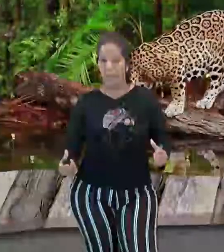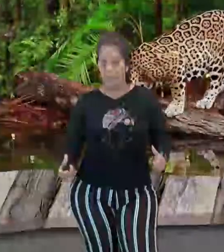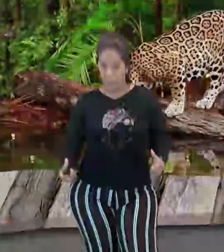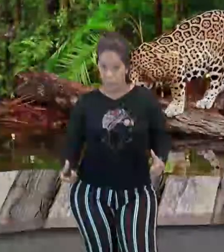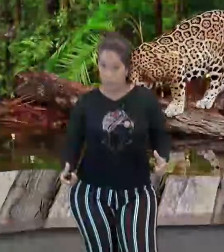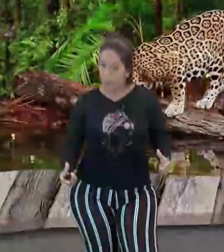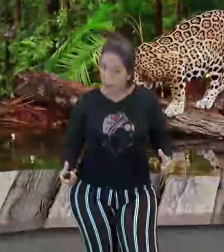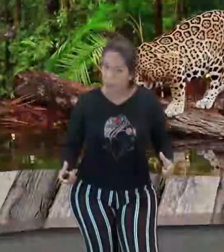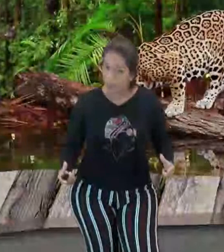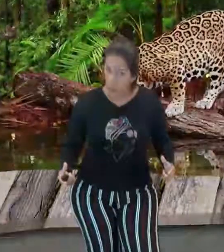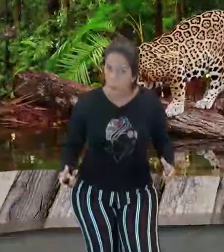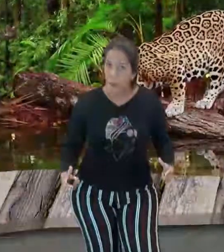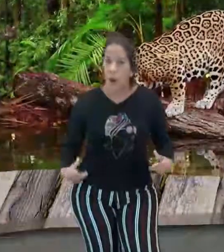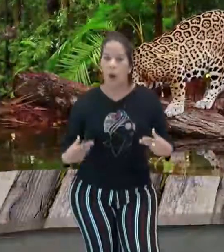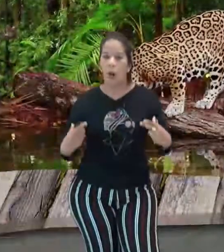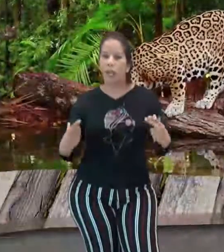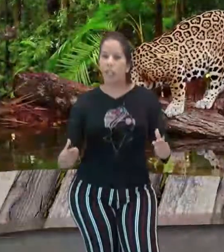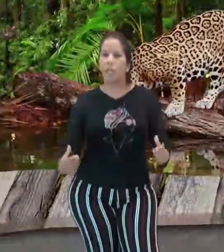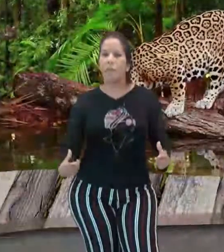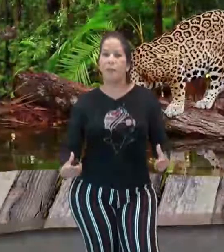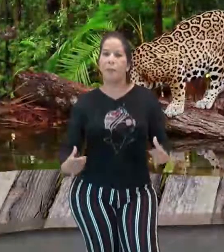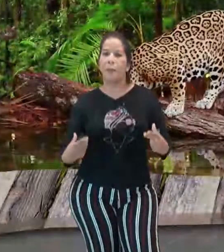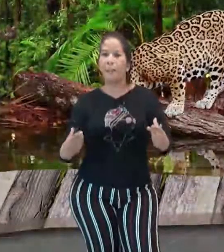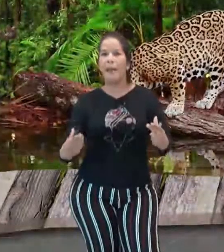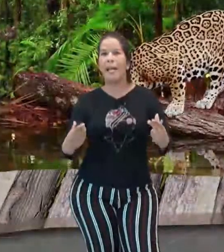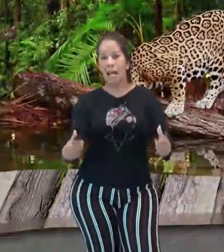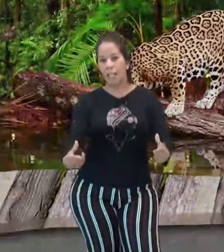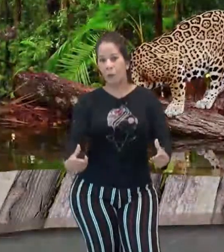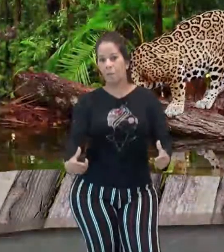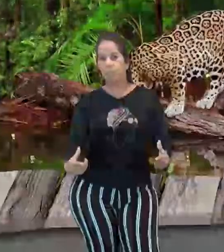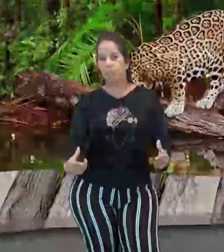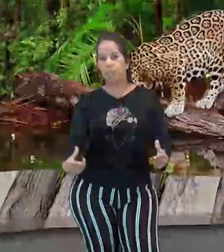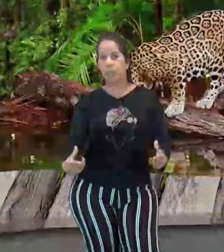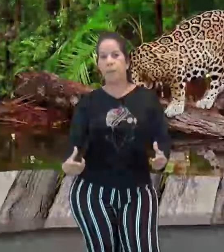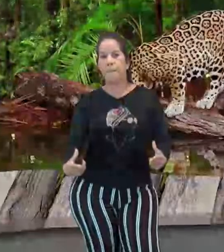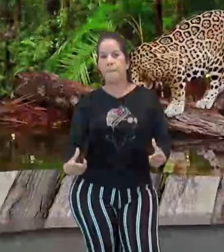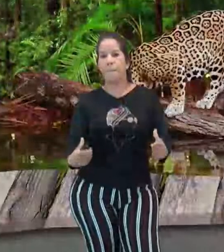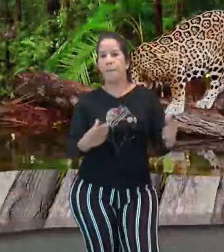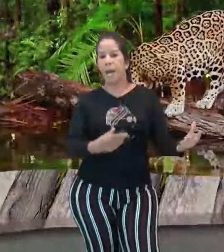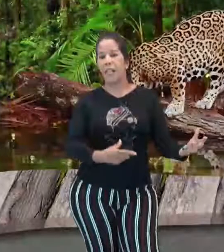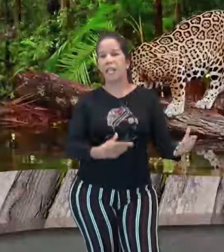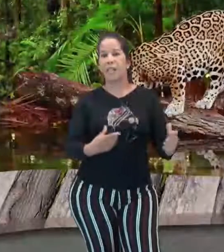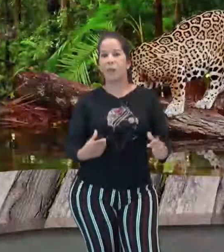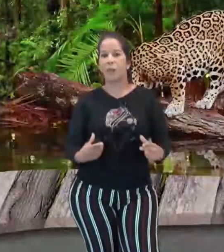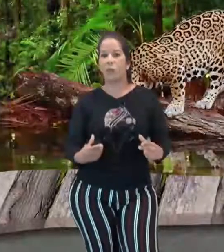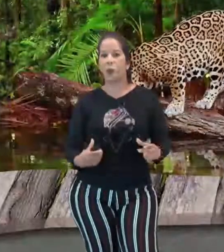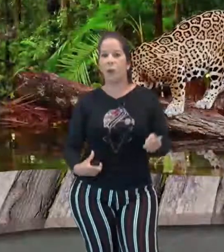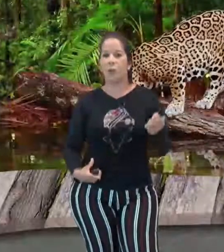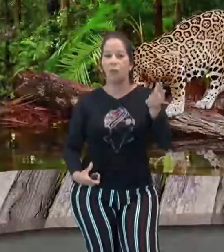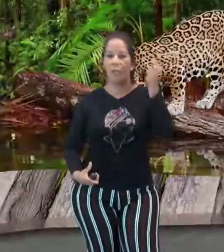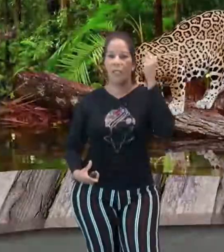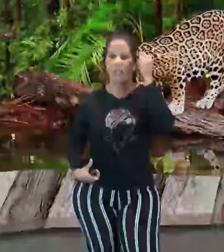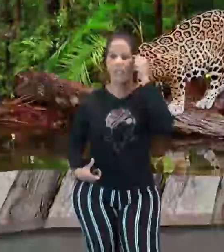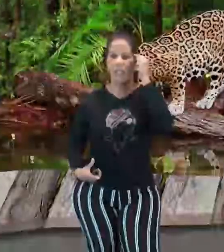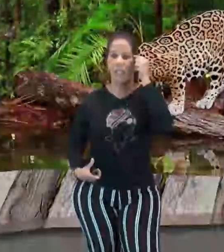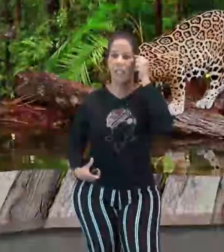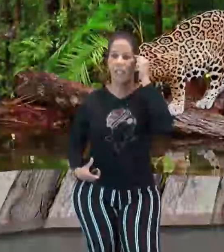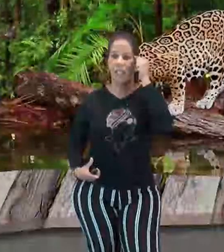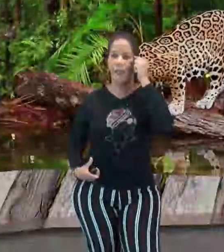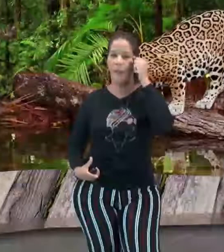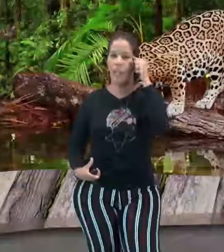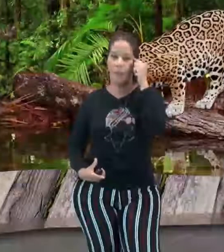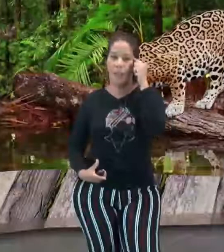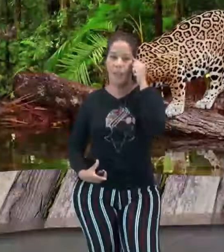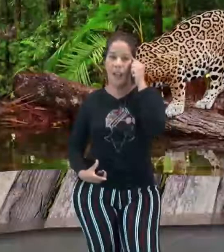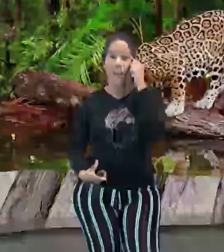organicamente, presta atenção, organicamente preparado, tá? para a relação sexual, mas não quer dizer que ele